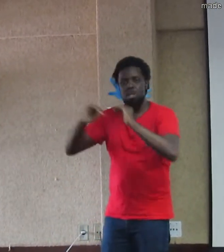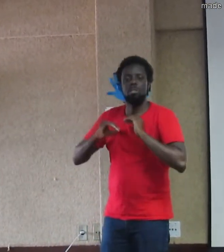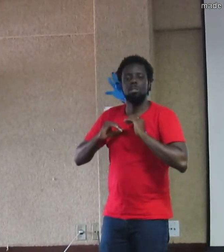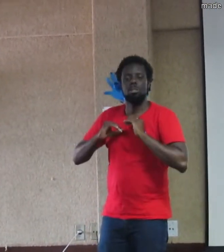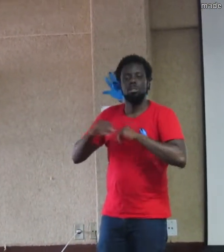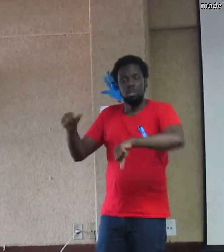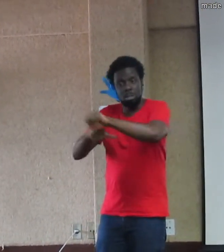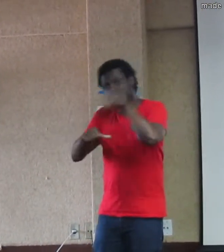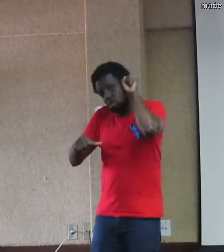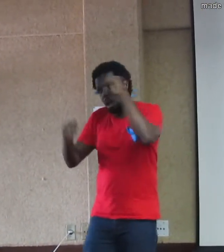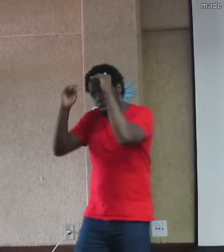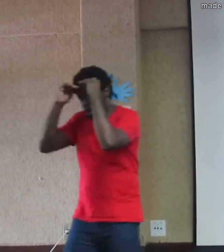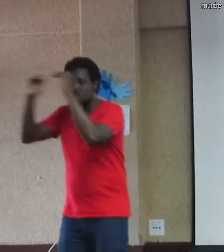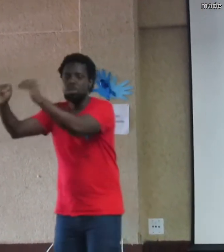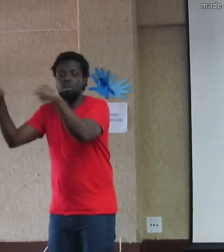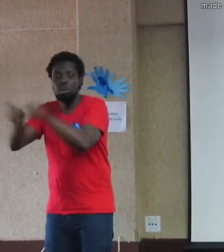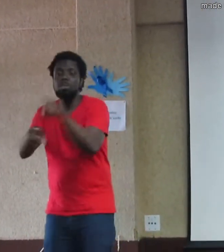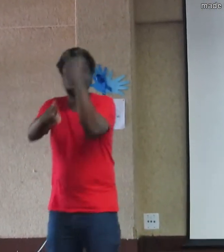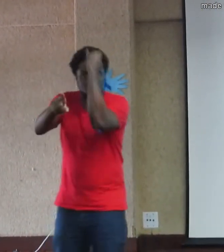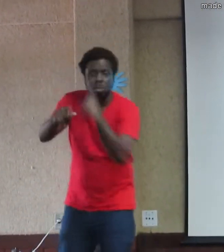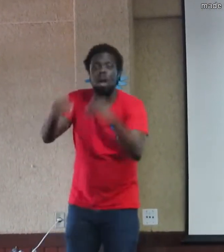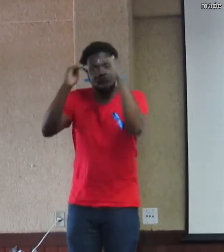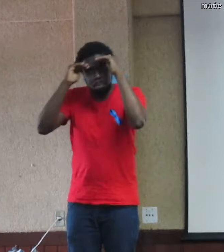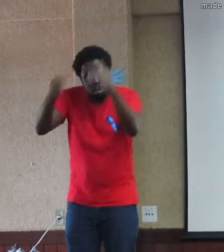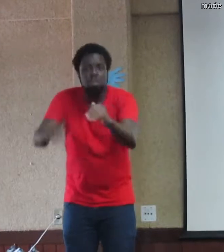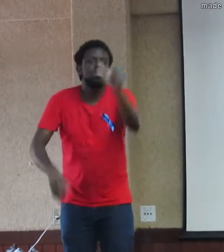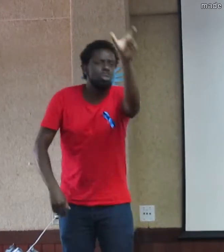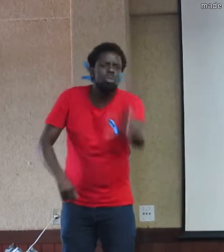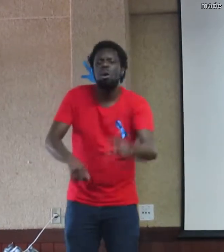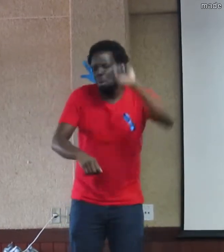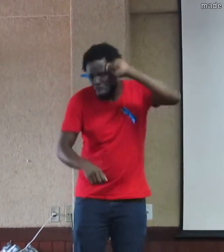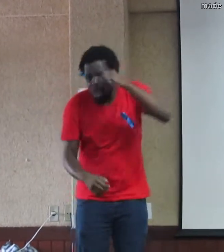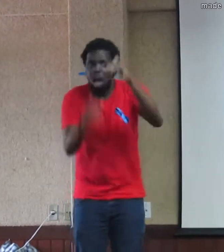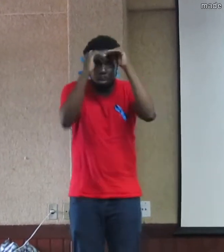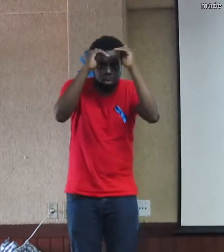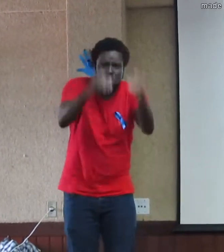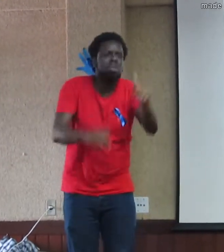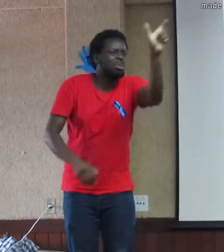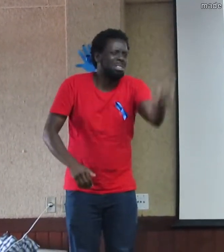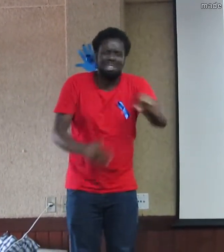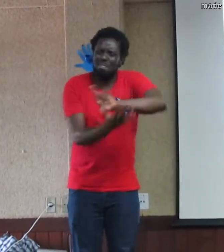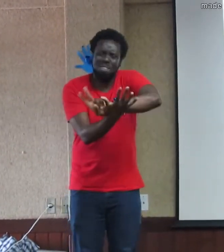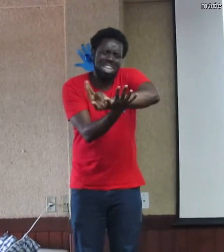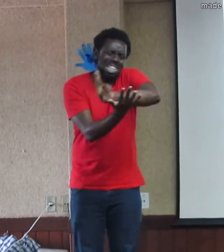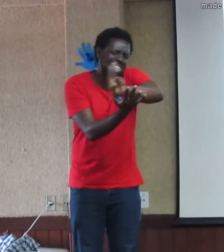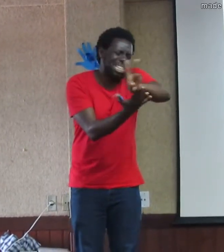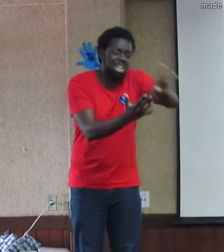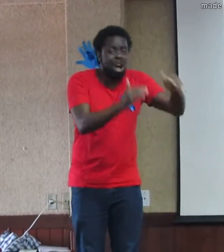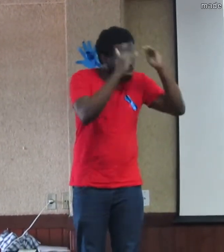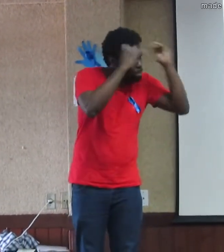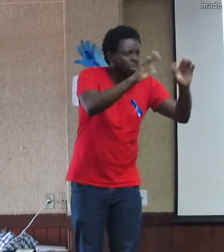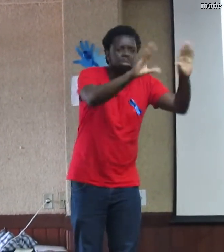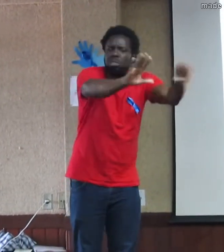é assegurado com legislações. Então falta também os ouvintes respeitar os surdos, respeitar os